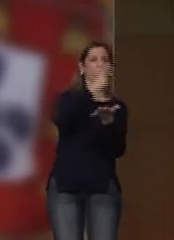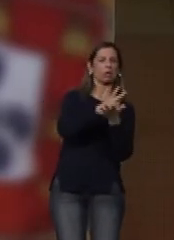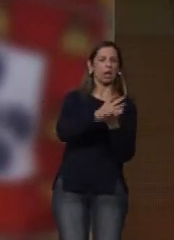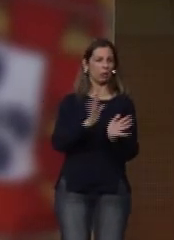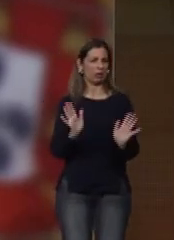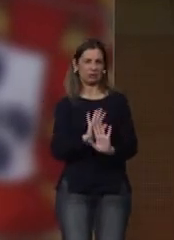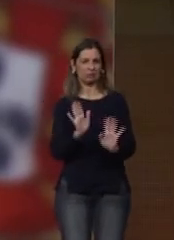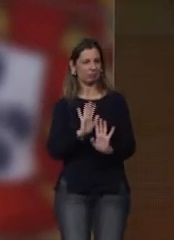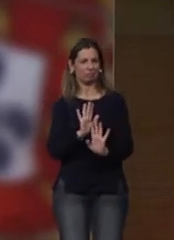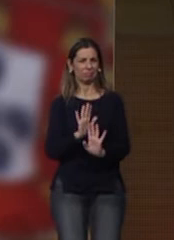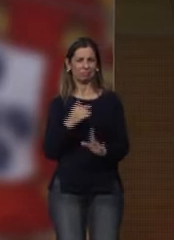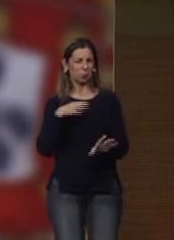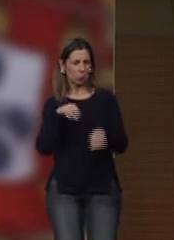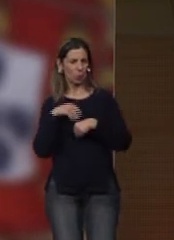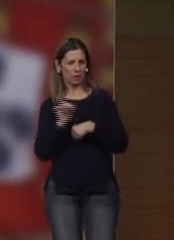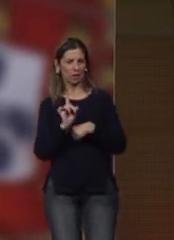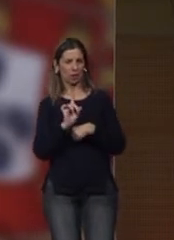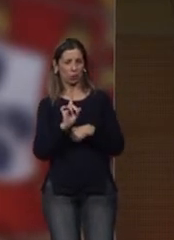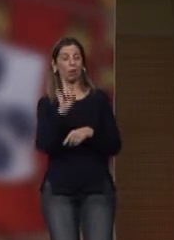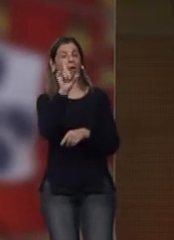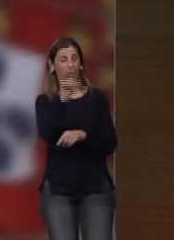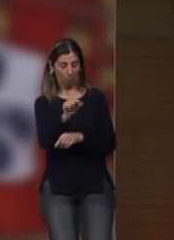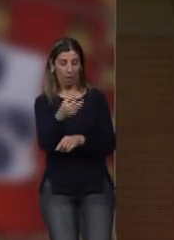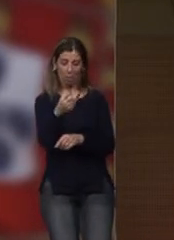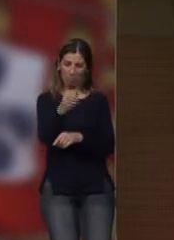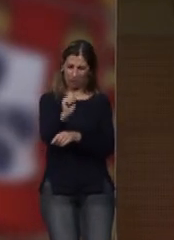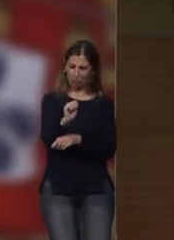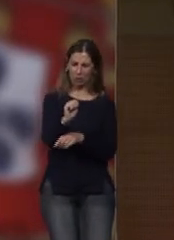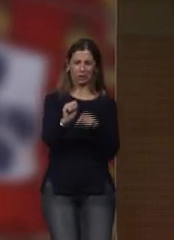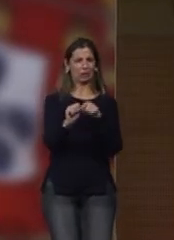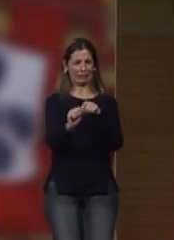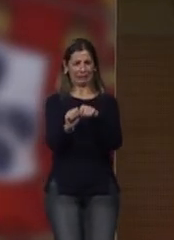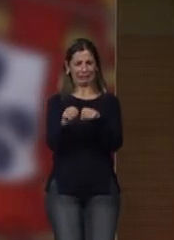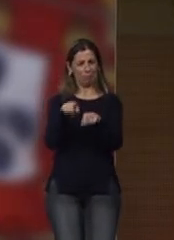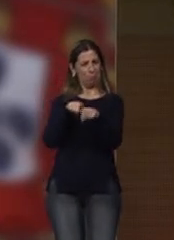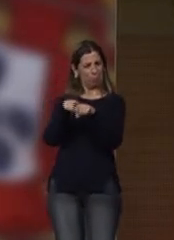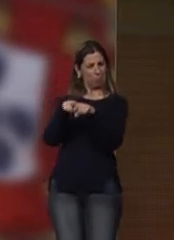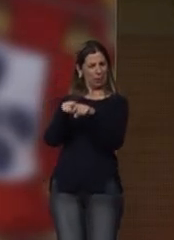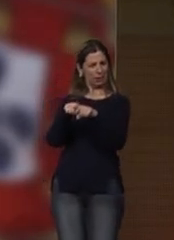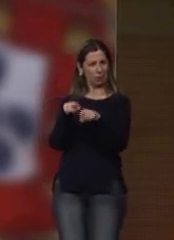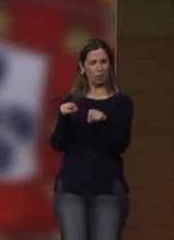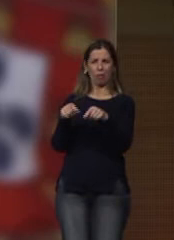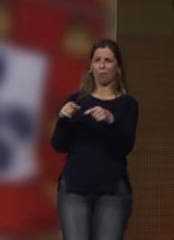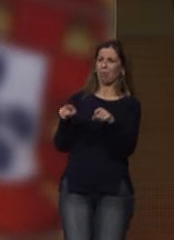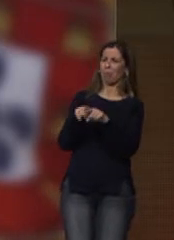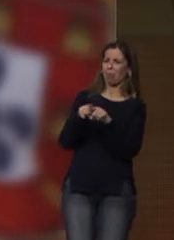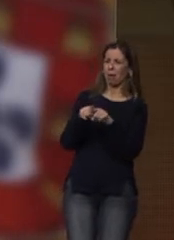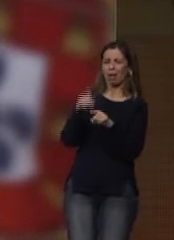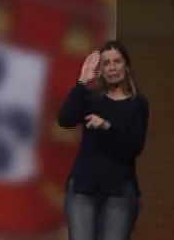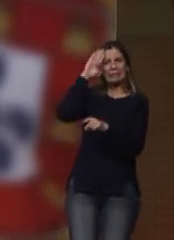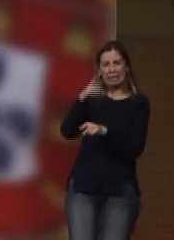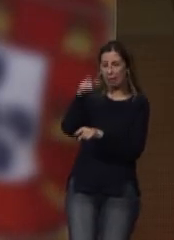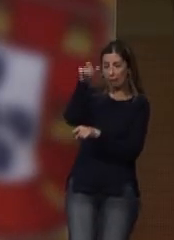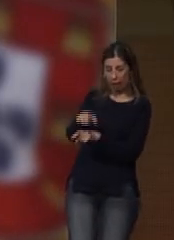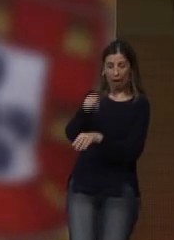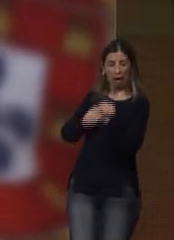não me conformo que o Partido Socialista pareça desinteressar-se de uma eleição como uma eleição essencial para